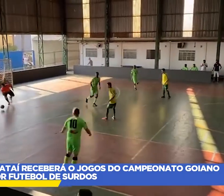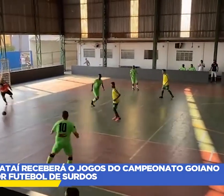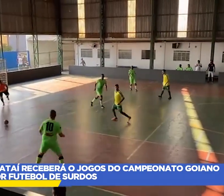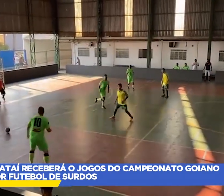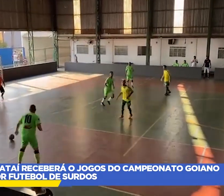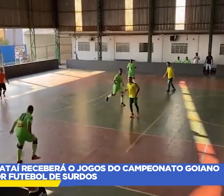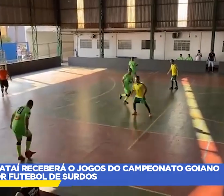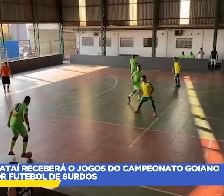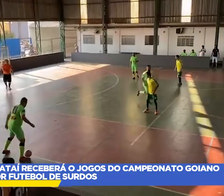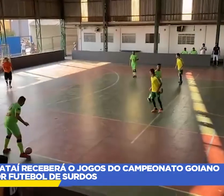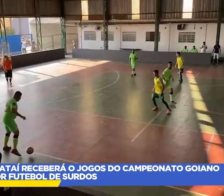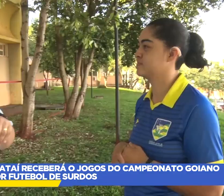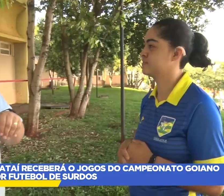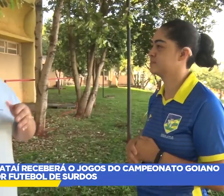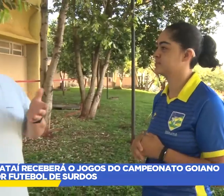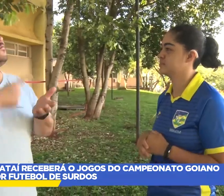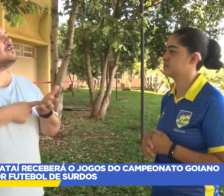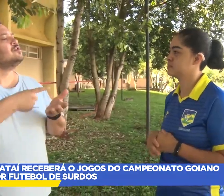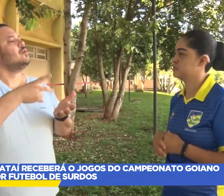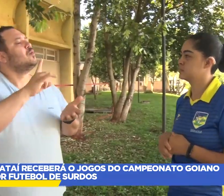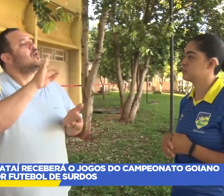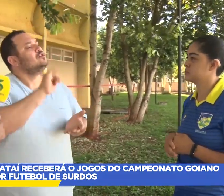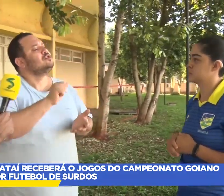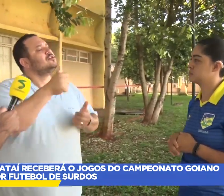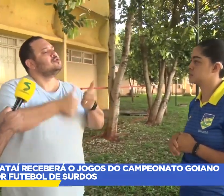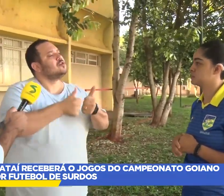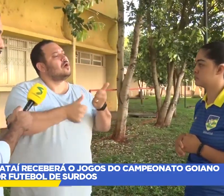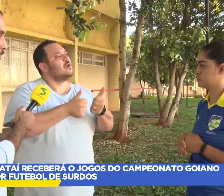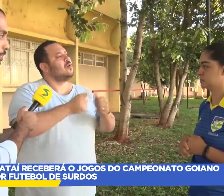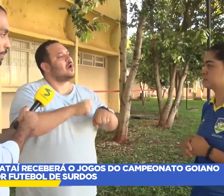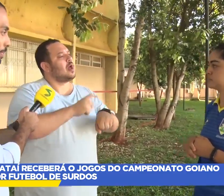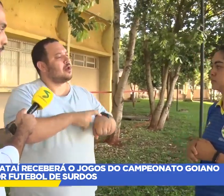Para fechar o convite, quais os dias e os horários dos jogos?